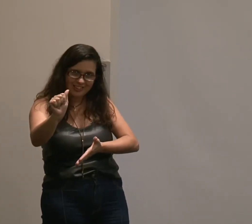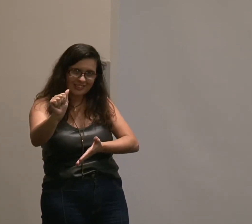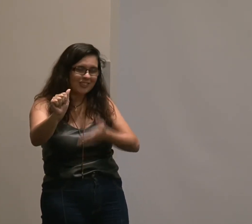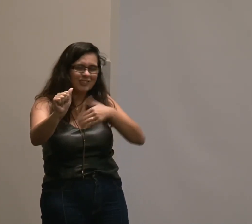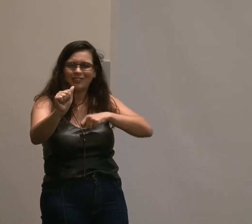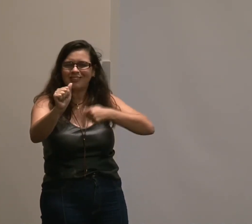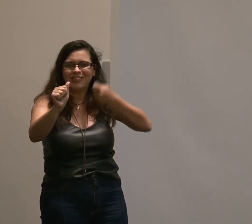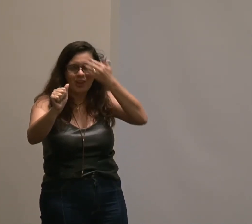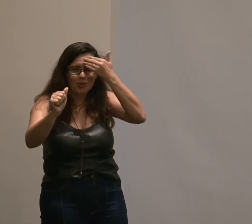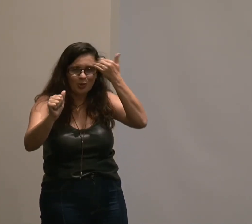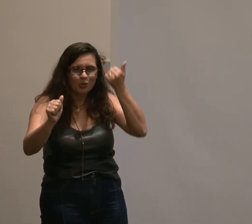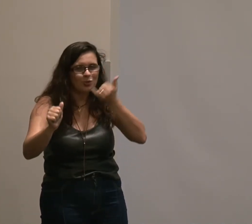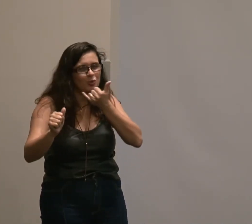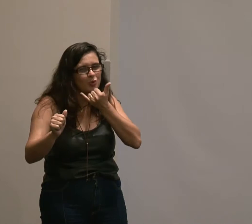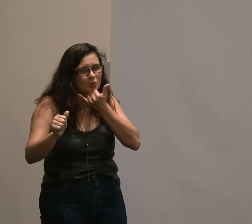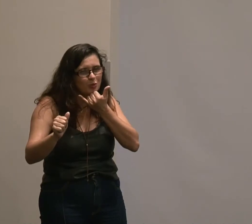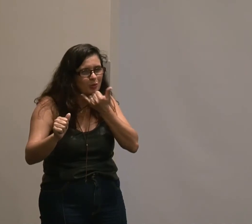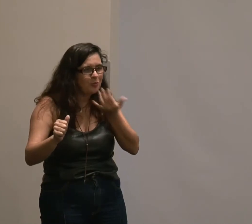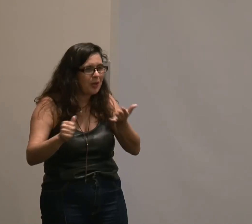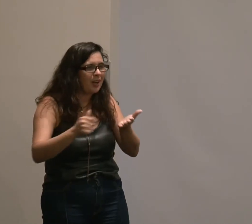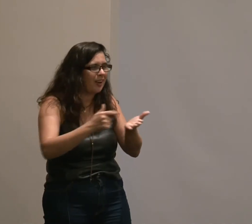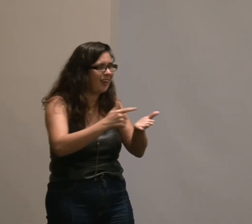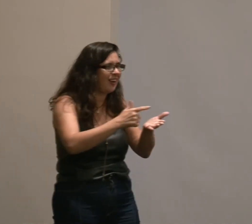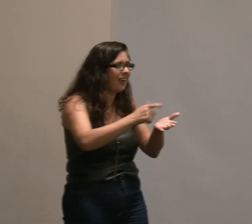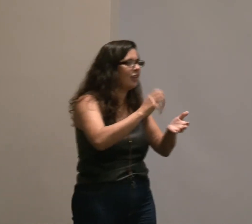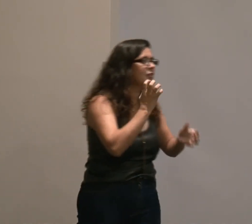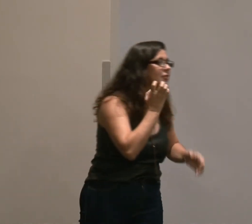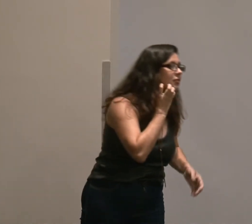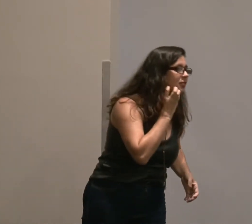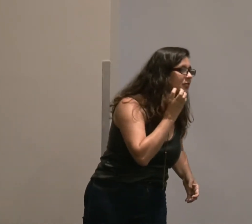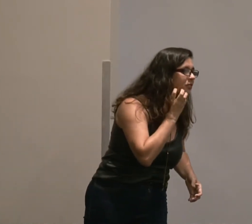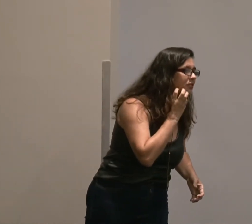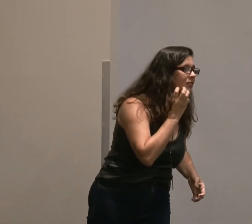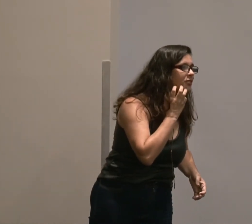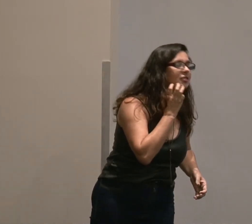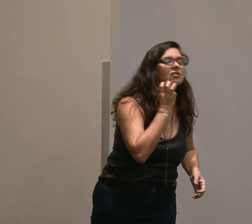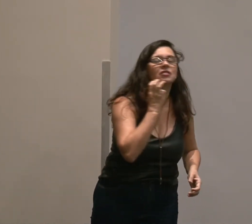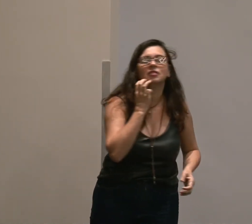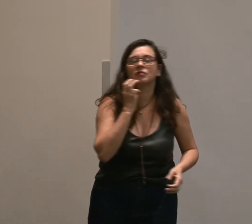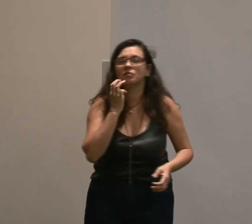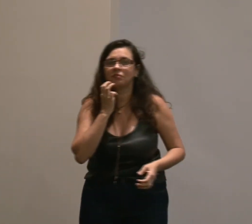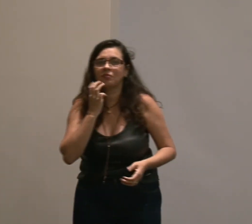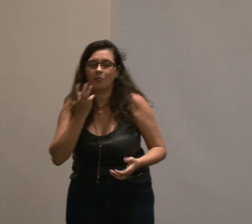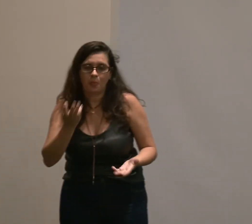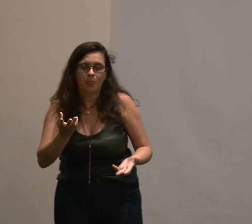nós analisamos vários livros da Rocha desculpa esqueci o sinal é esse Rocha